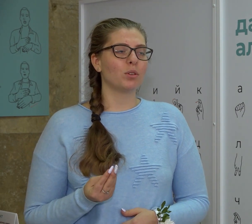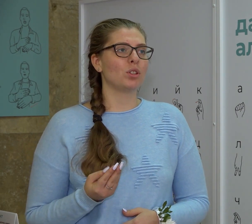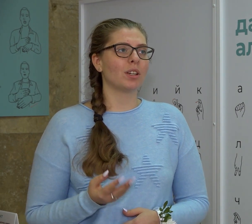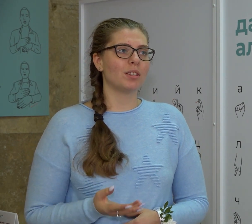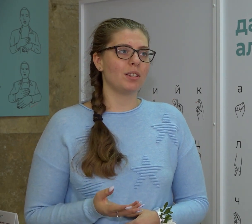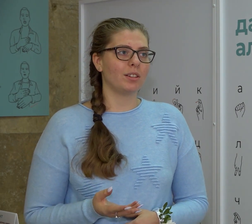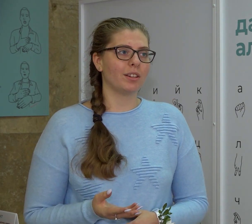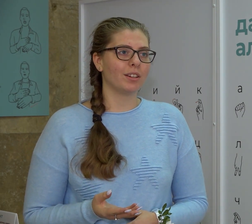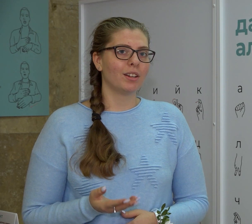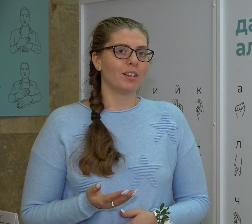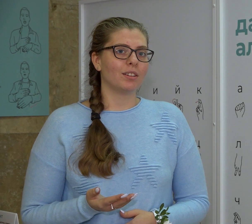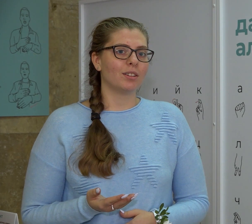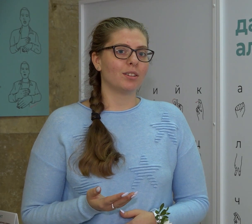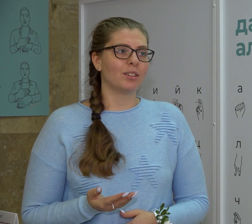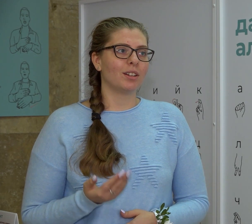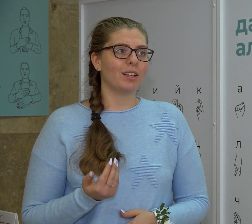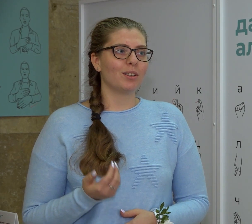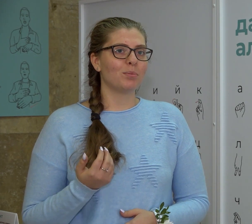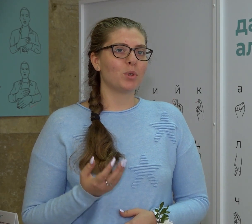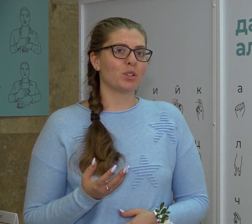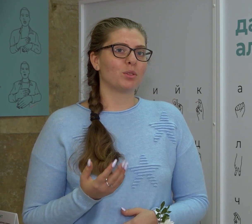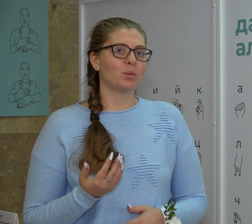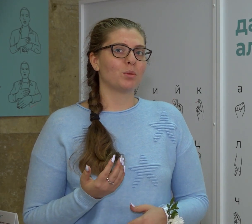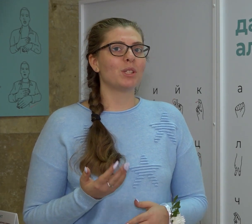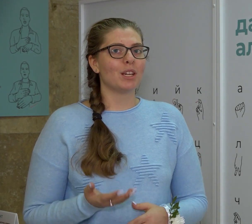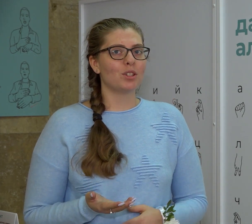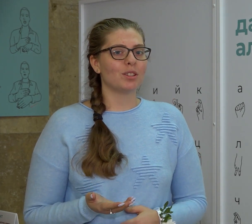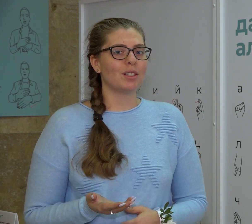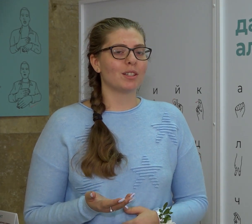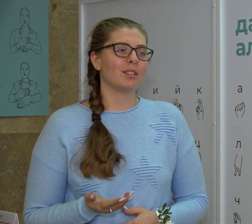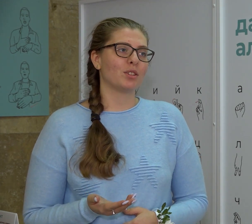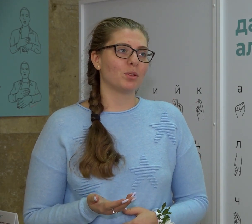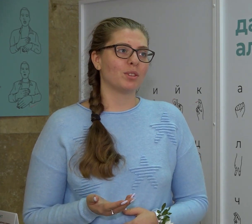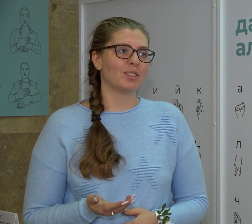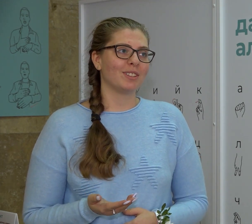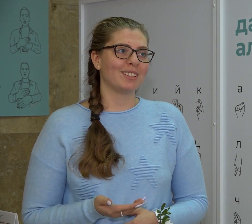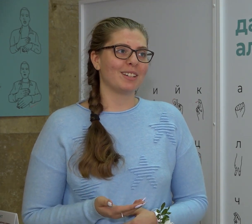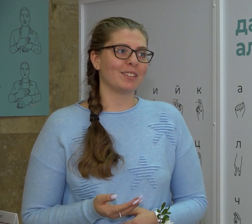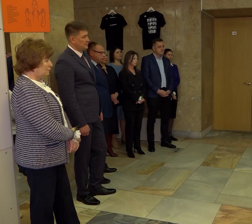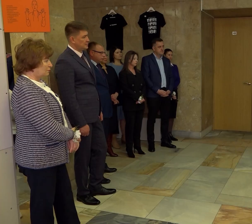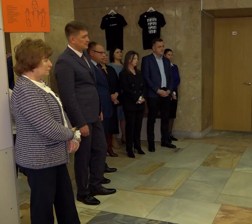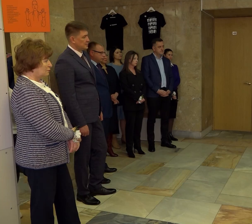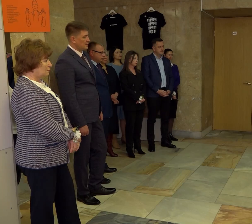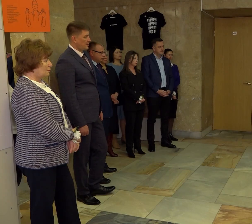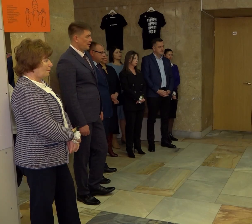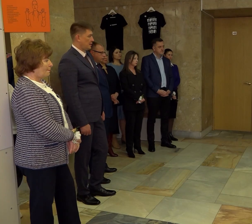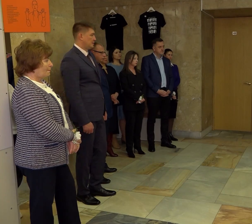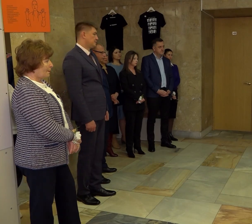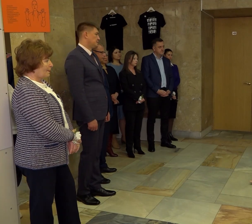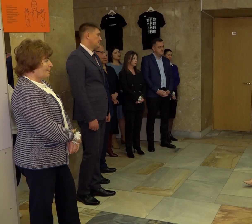очень тактильная. Она может утешить, если что-то не так. Возможность познакомиться с миром